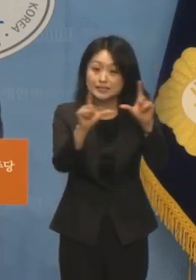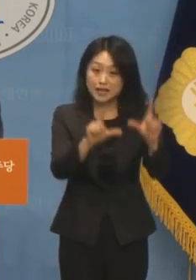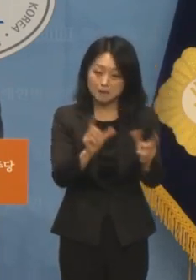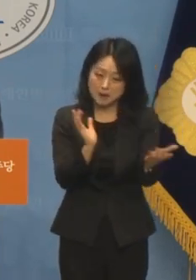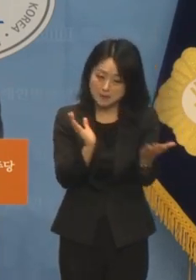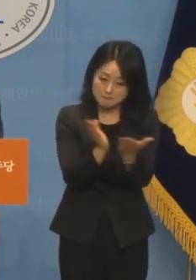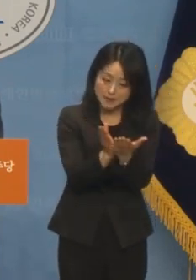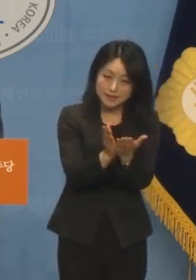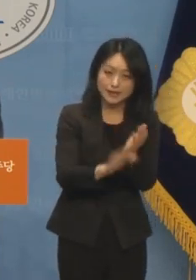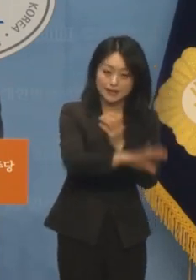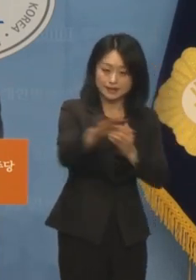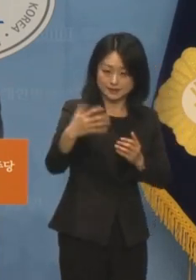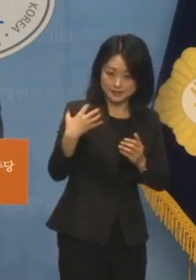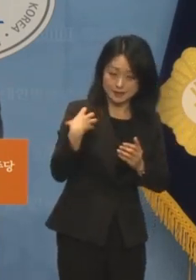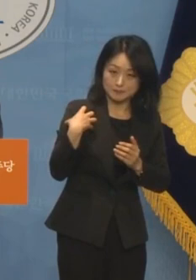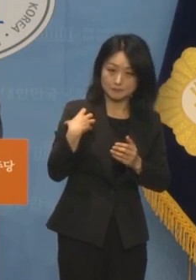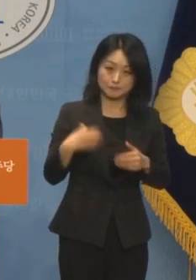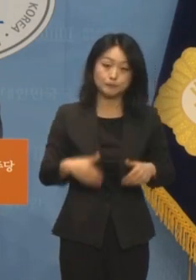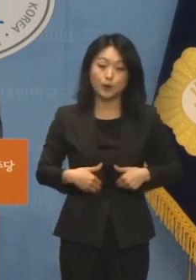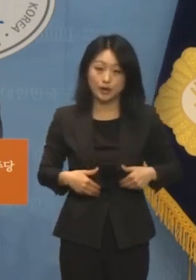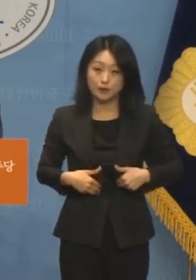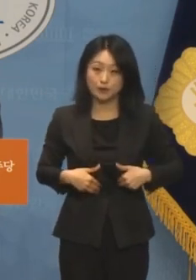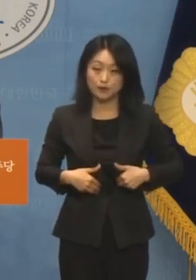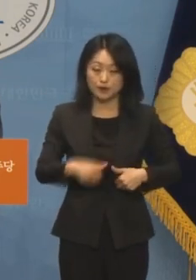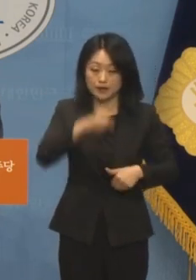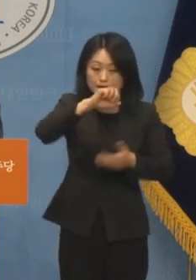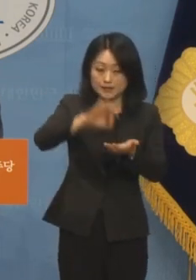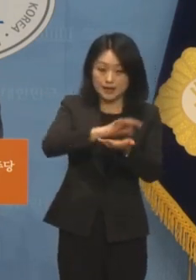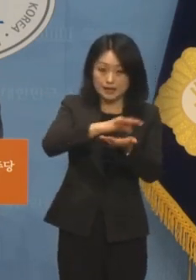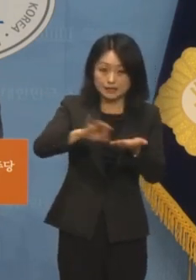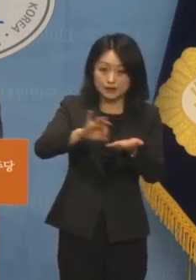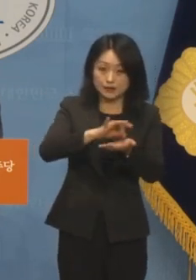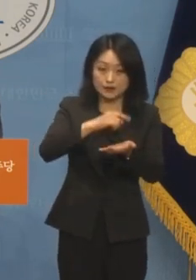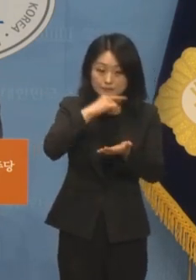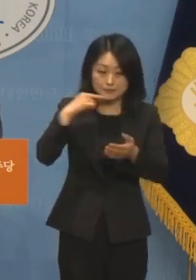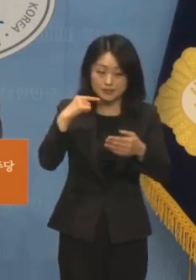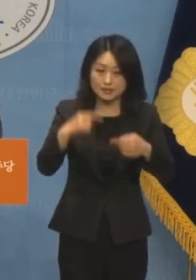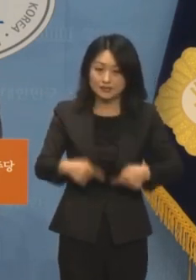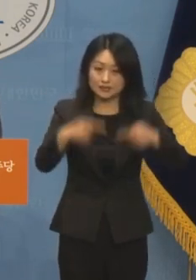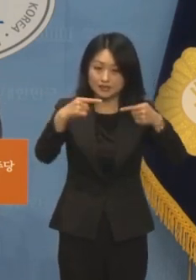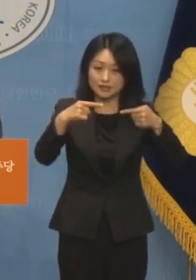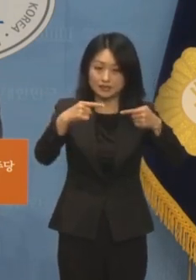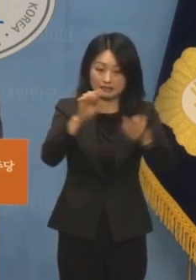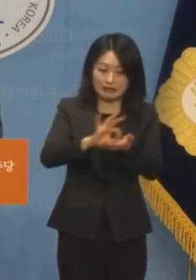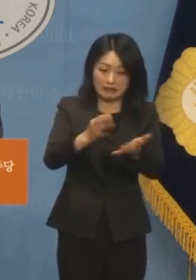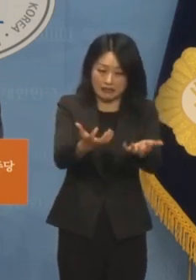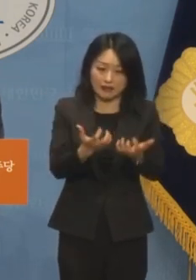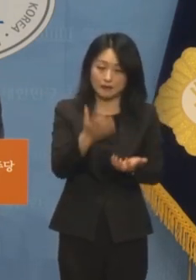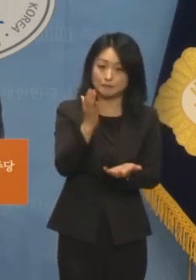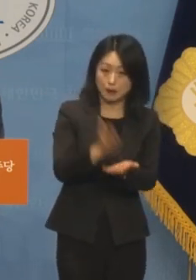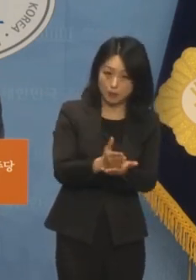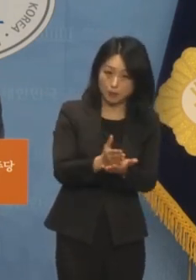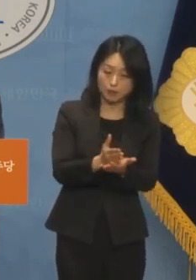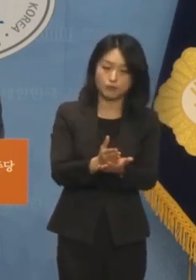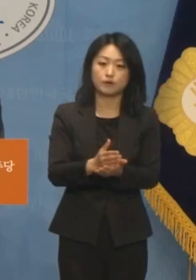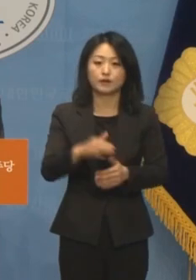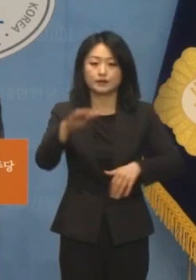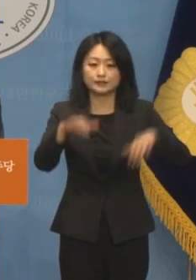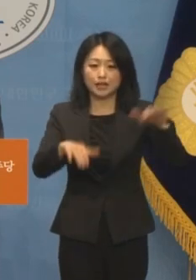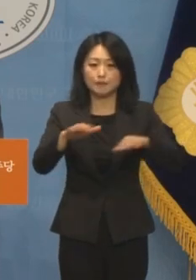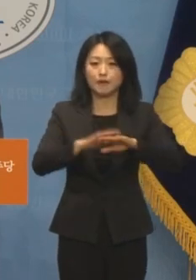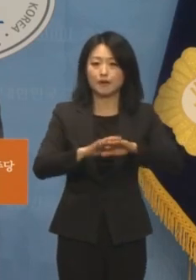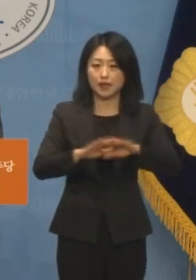최종 책임자입니다. 잘못된 재정 건전성의 신화를 부수어서 극심한 불평등을 해소해내야